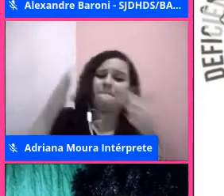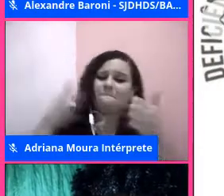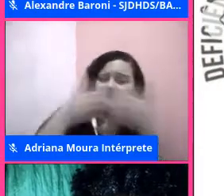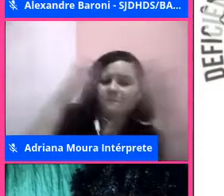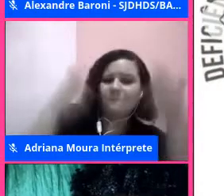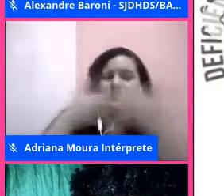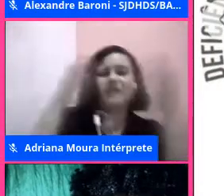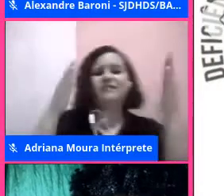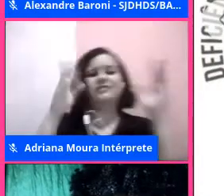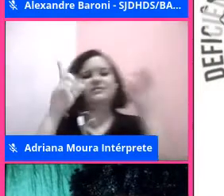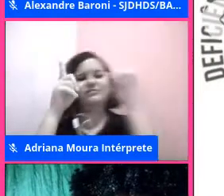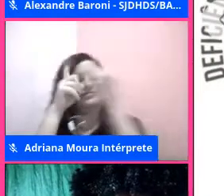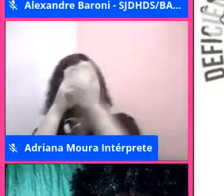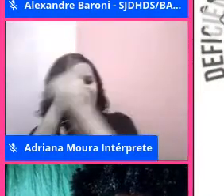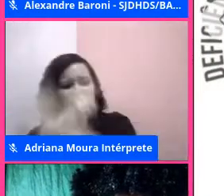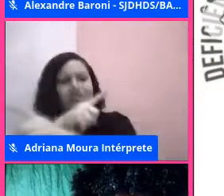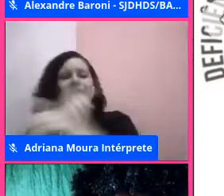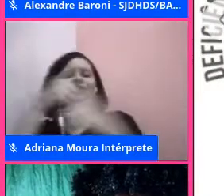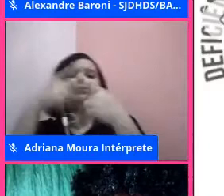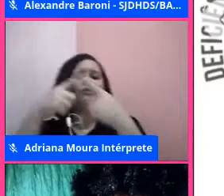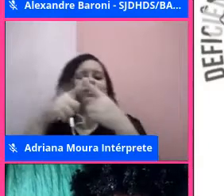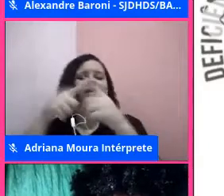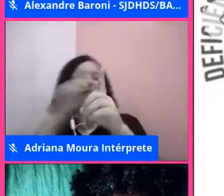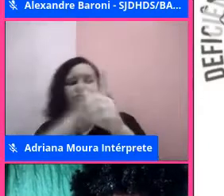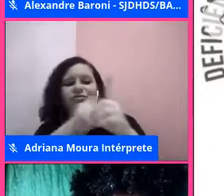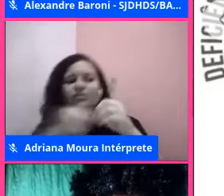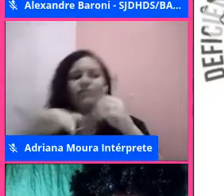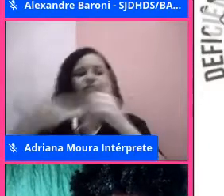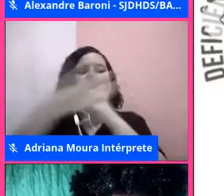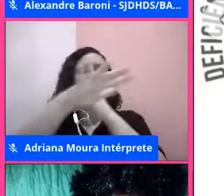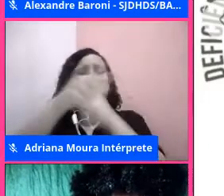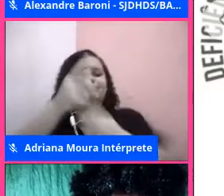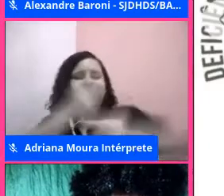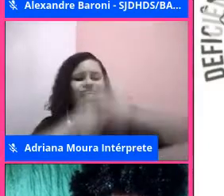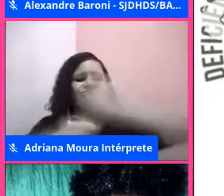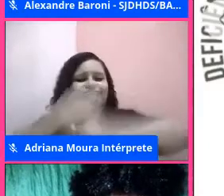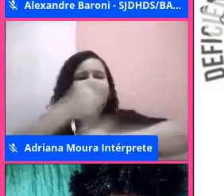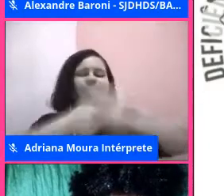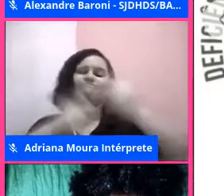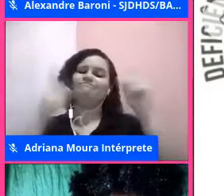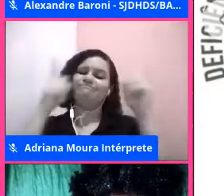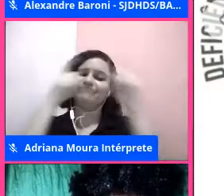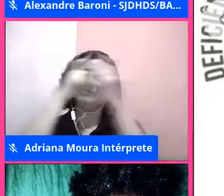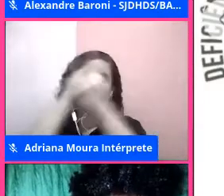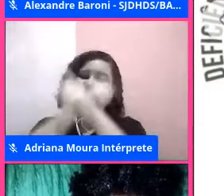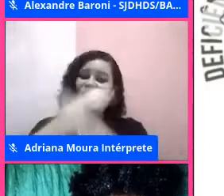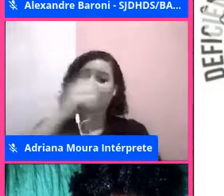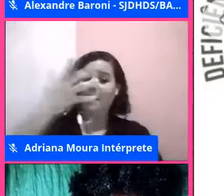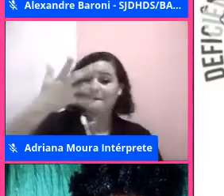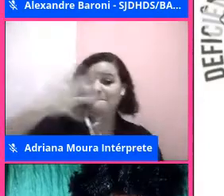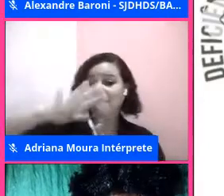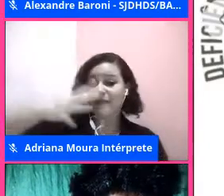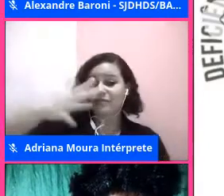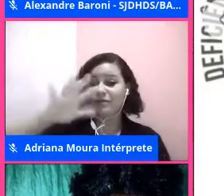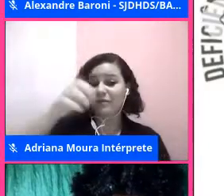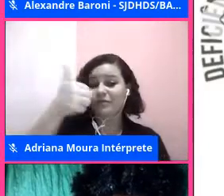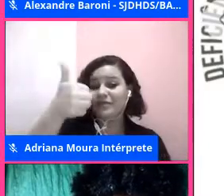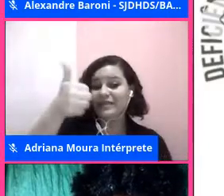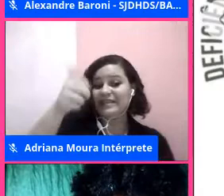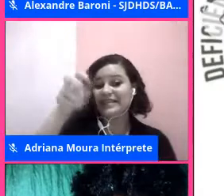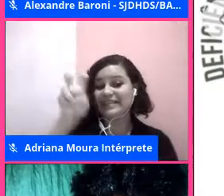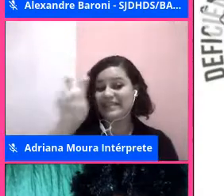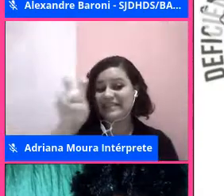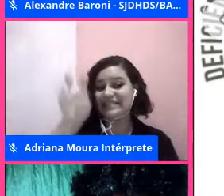sócio, desnível socioeconômico. Então, 15% da população mundial experimenta alguma forma de